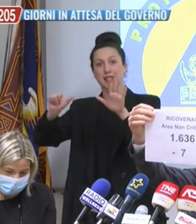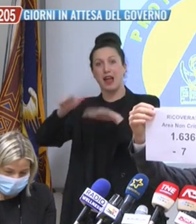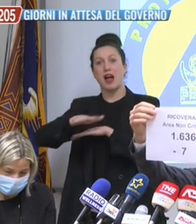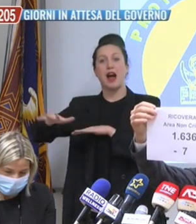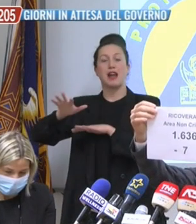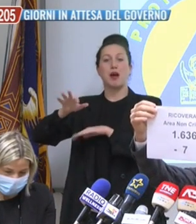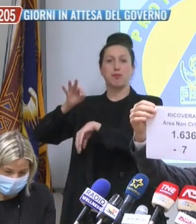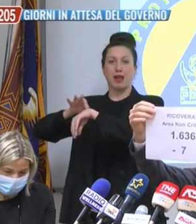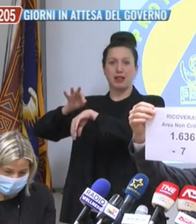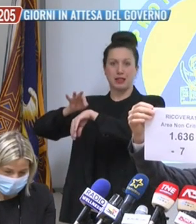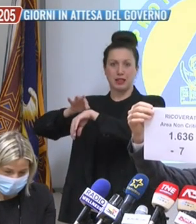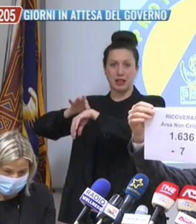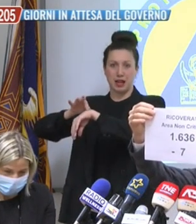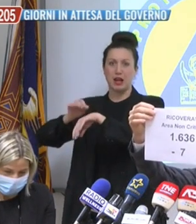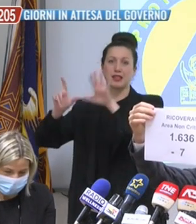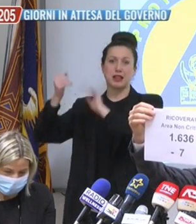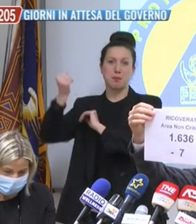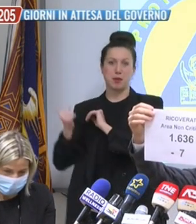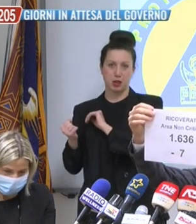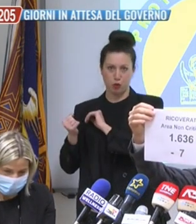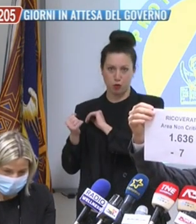medica, meno 7.